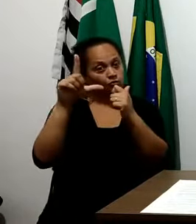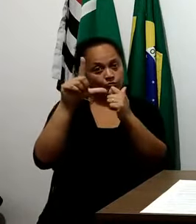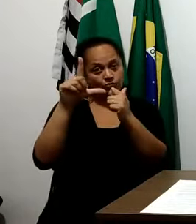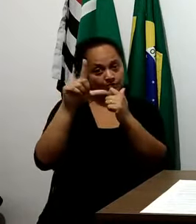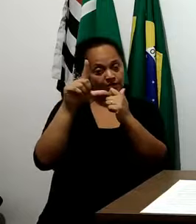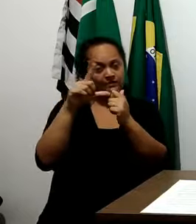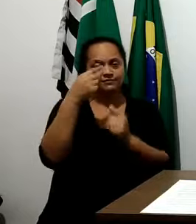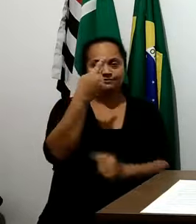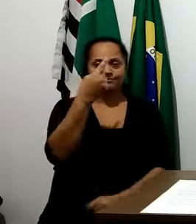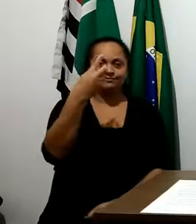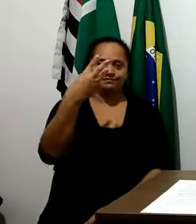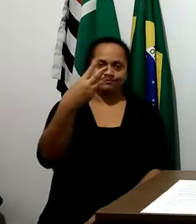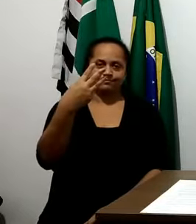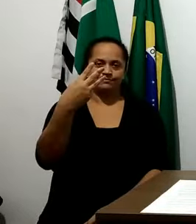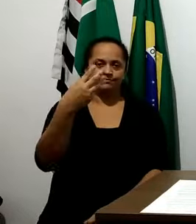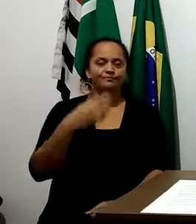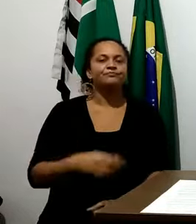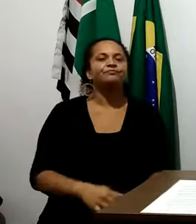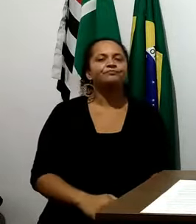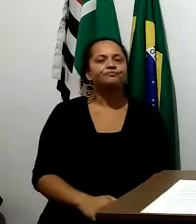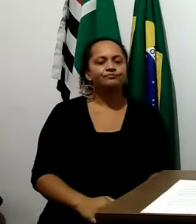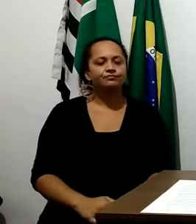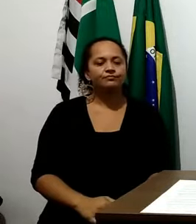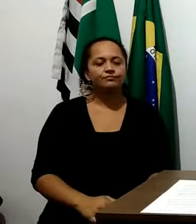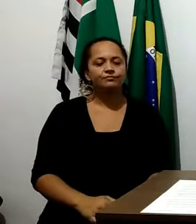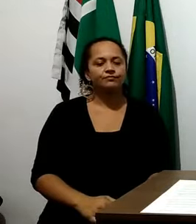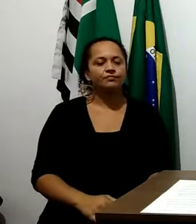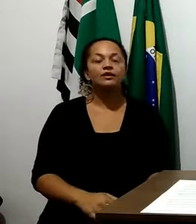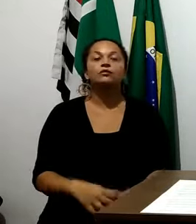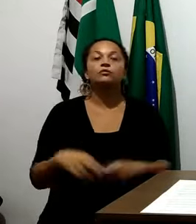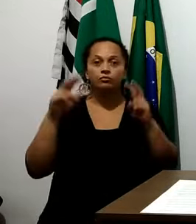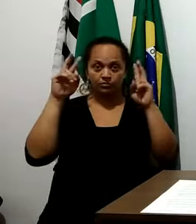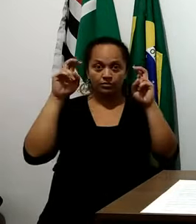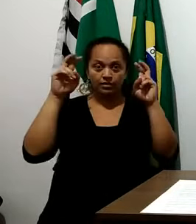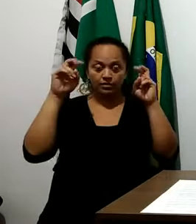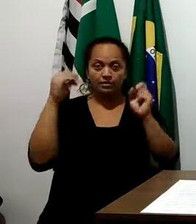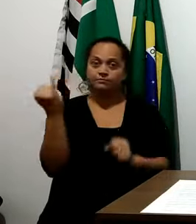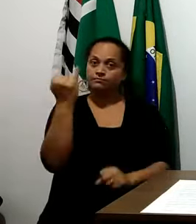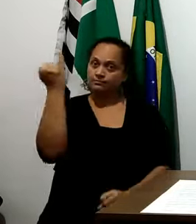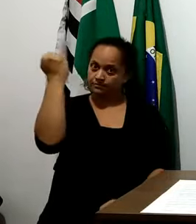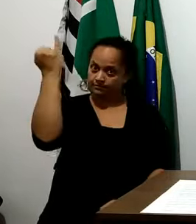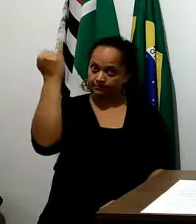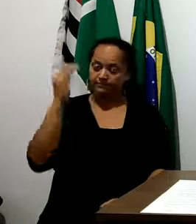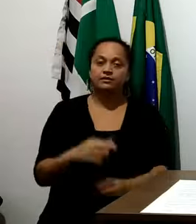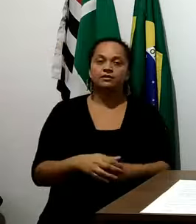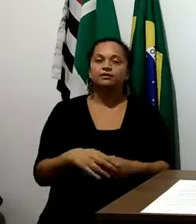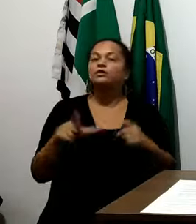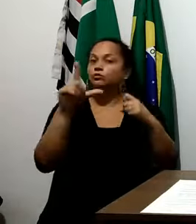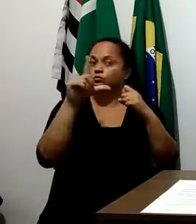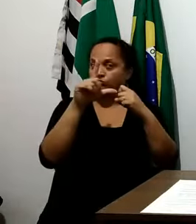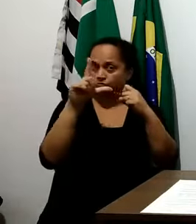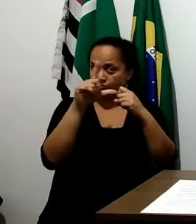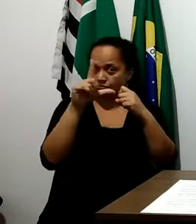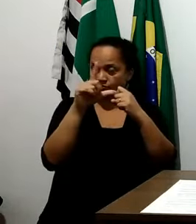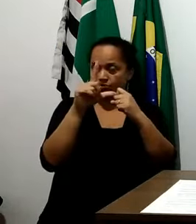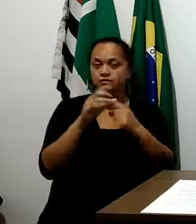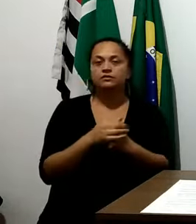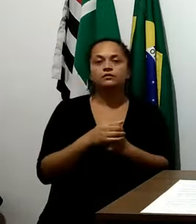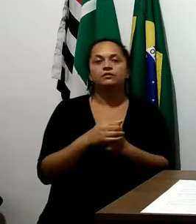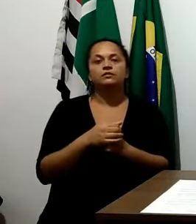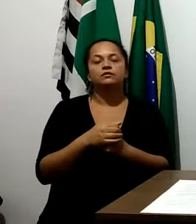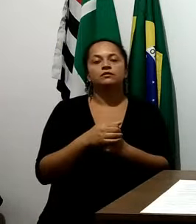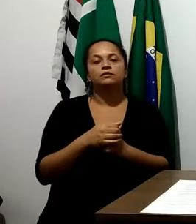capítulo 13. Essa é a base da nossa mensagem de hoje. Lucas,